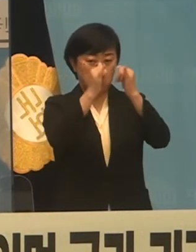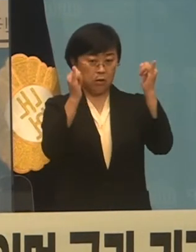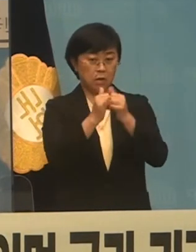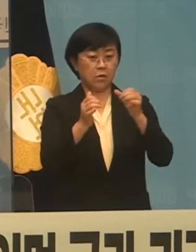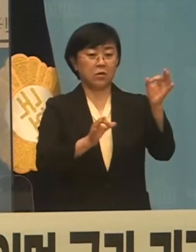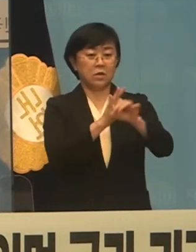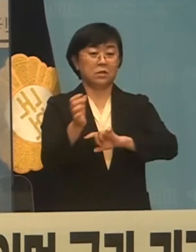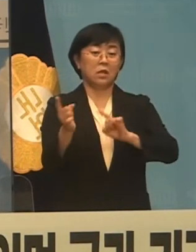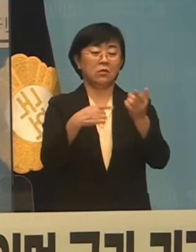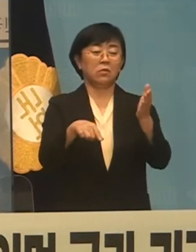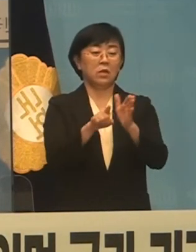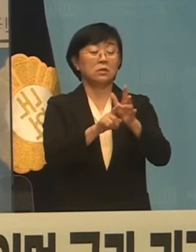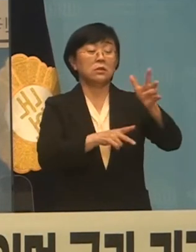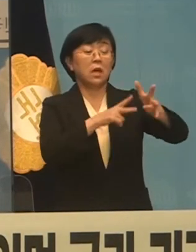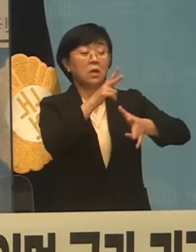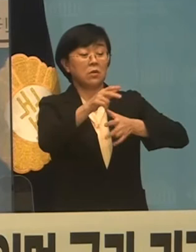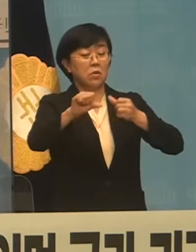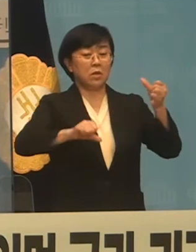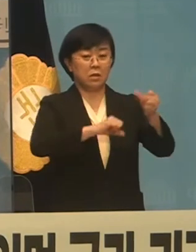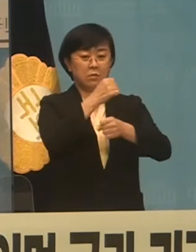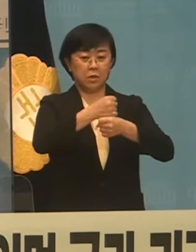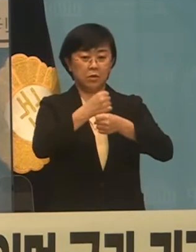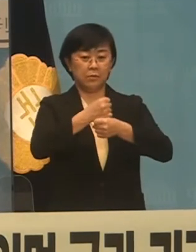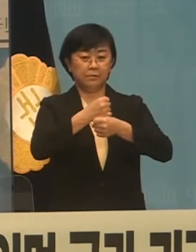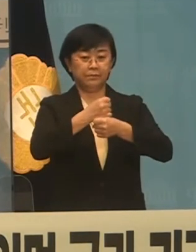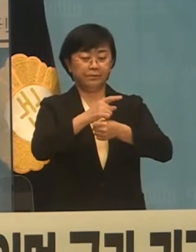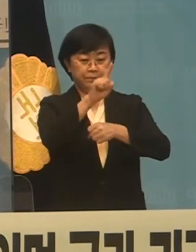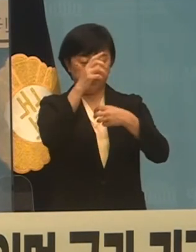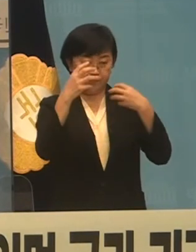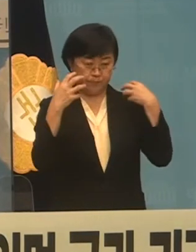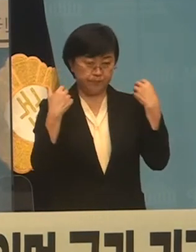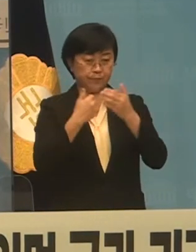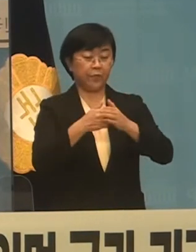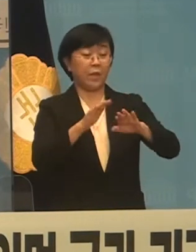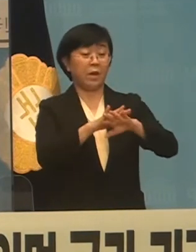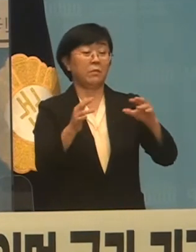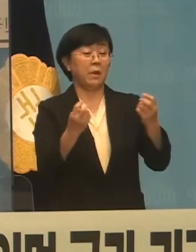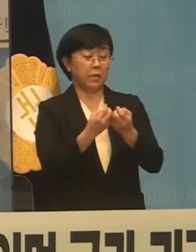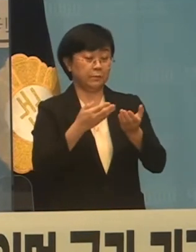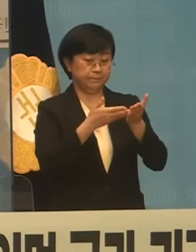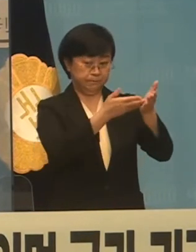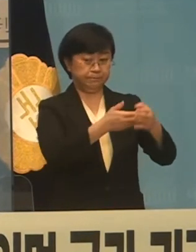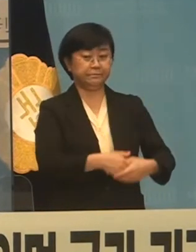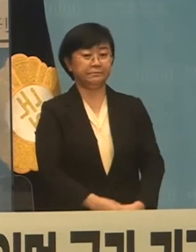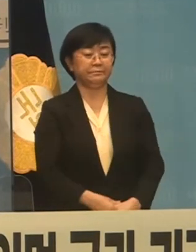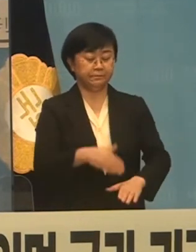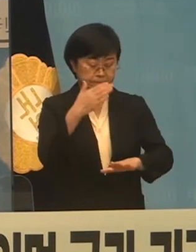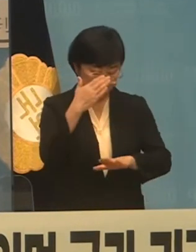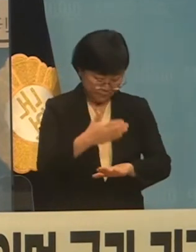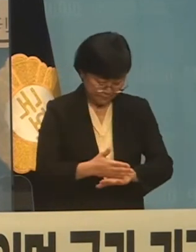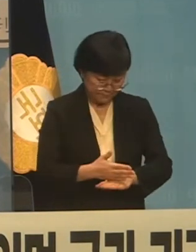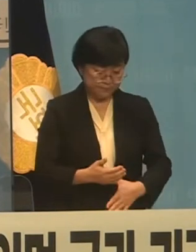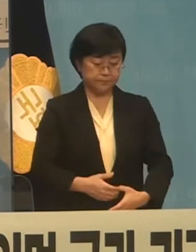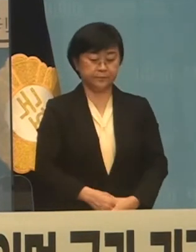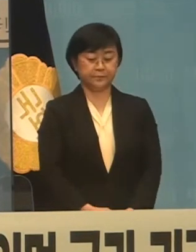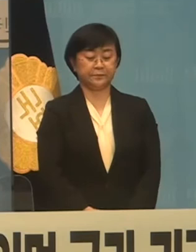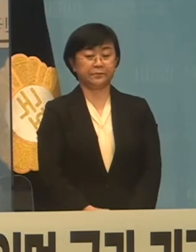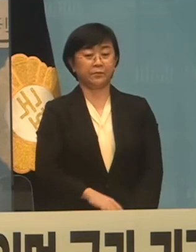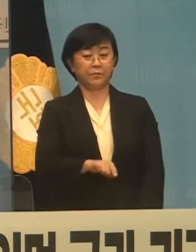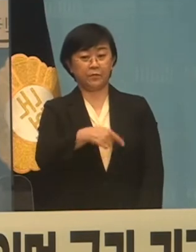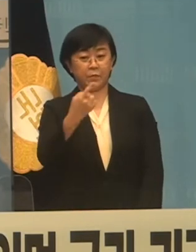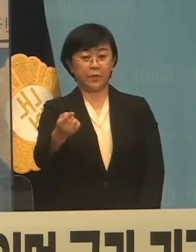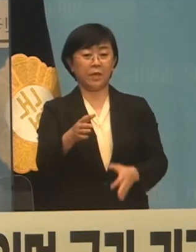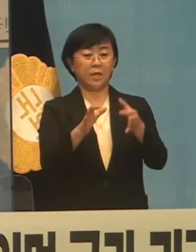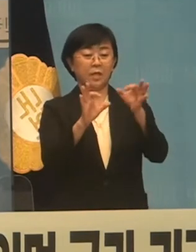경제를 위한 산업 생태계를 만들 수 있도록 정부의 적극적인 대책 마련을 요구합니다. 감사합니다.